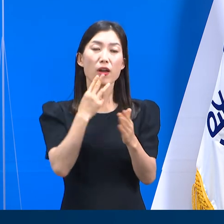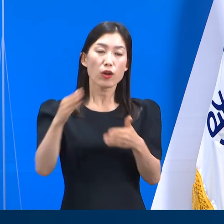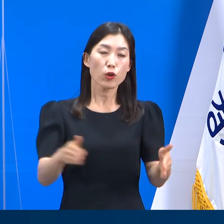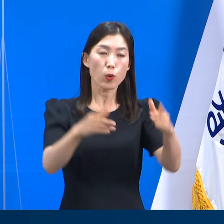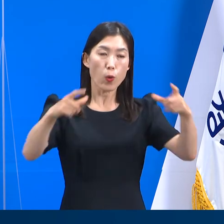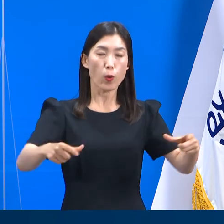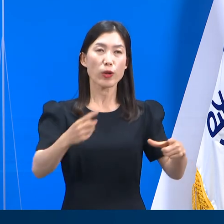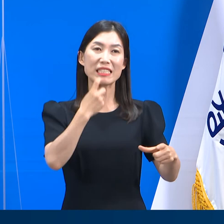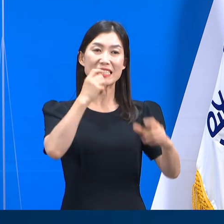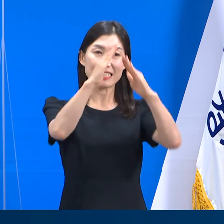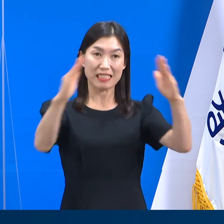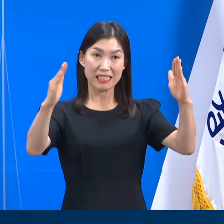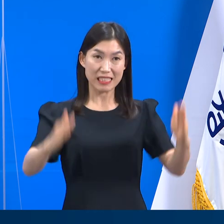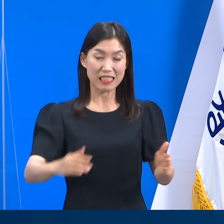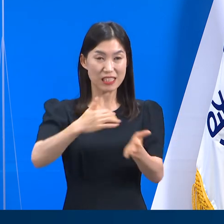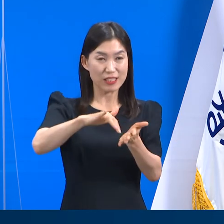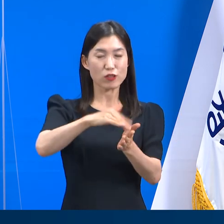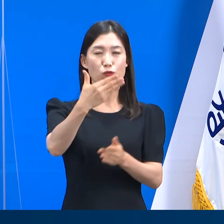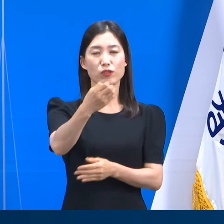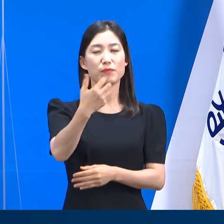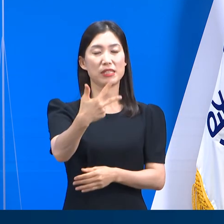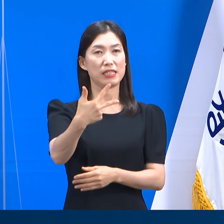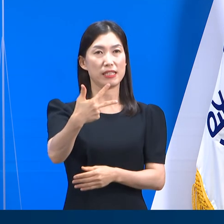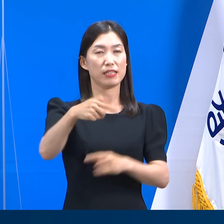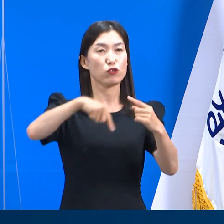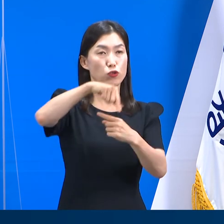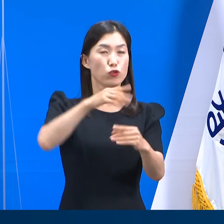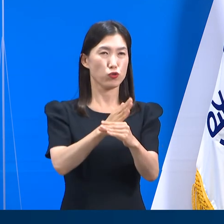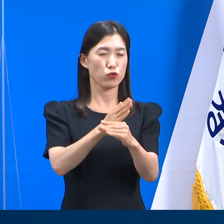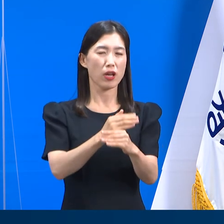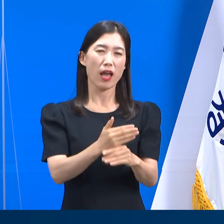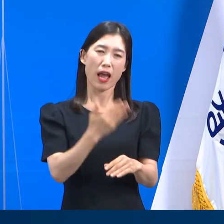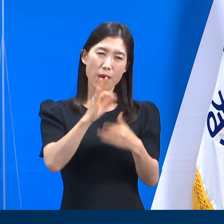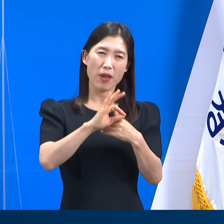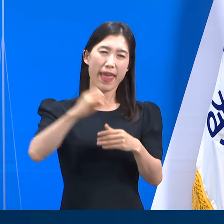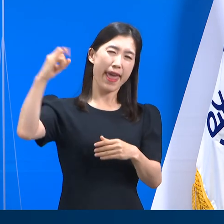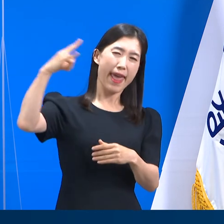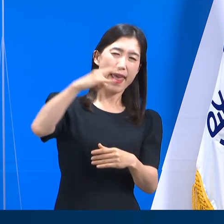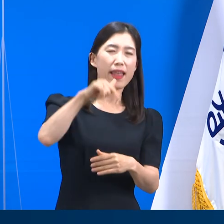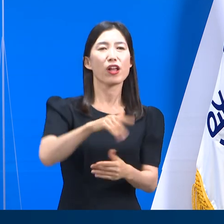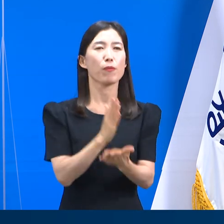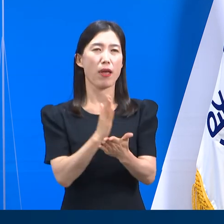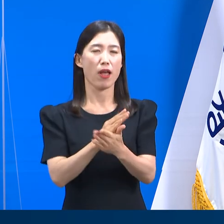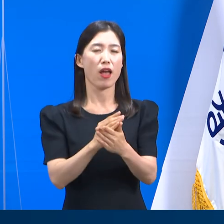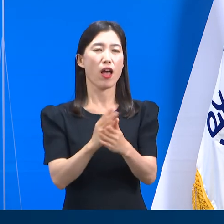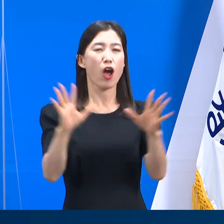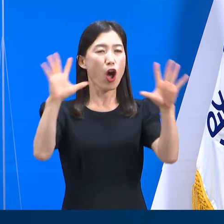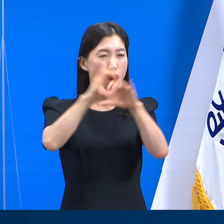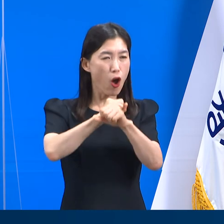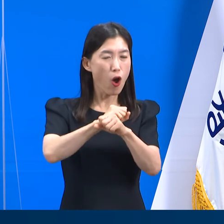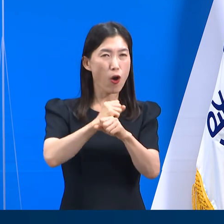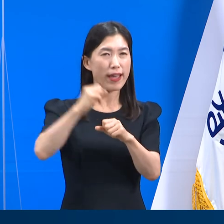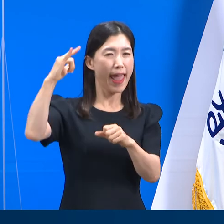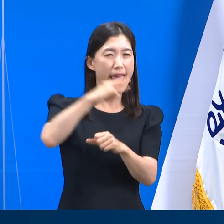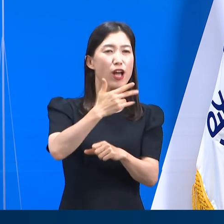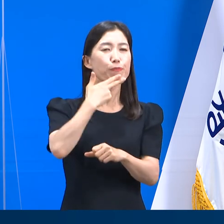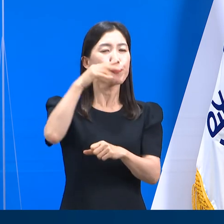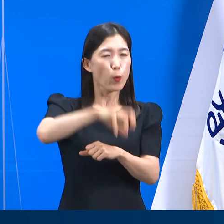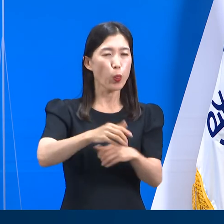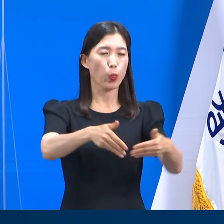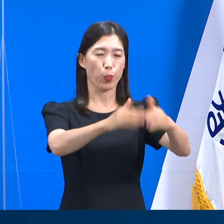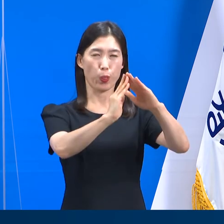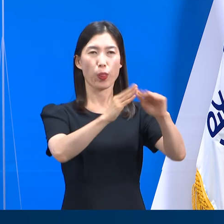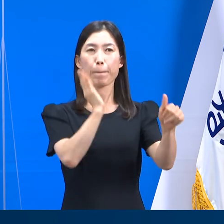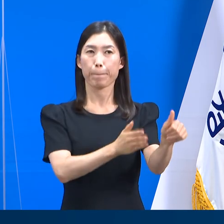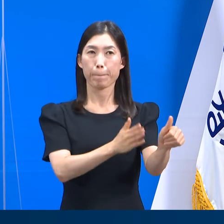67개의 임시선별검사소가 운영 중입니다. 가급적 햇빛을 피할 수 있는 그늘이 있는 곳에 임시선별검사소를 설치하도록